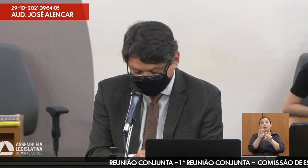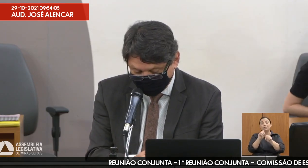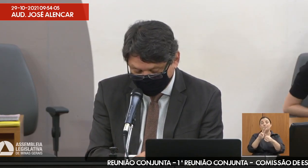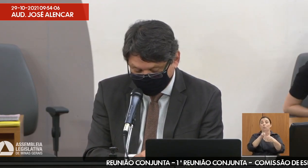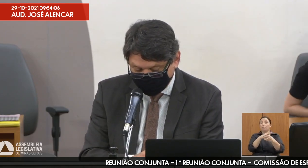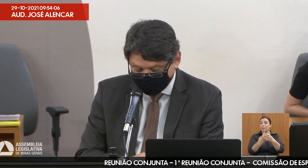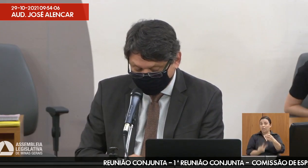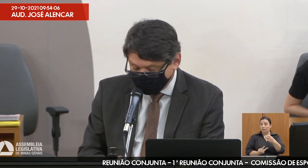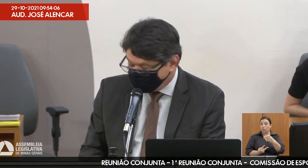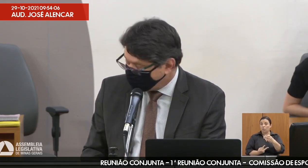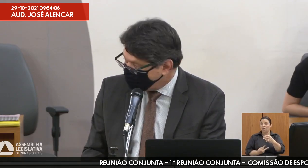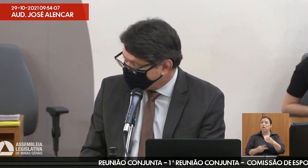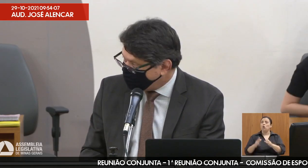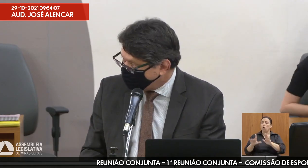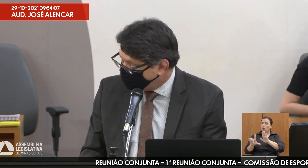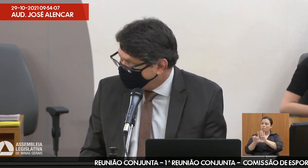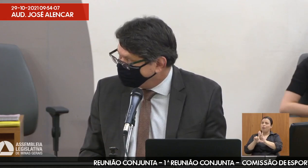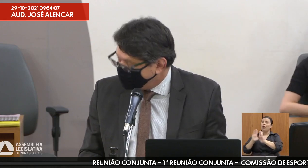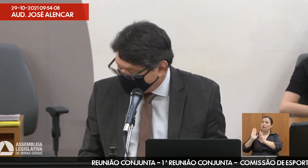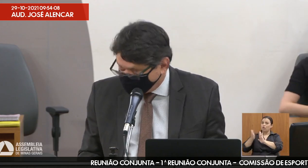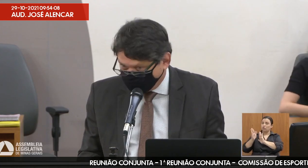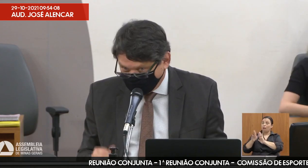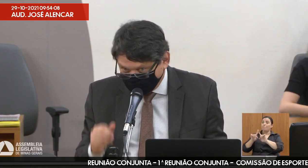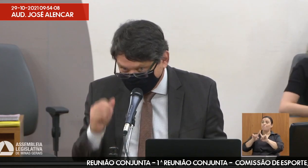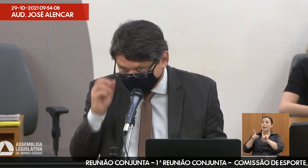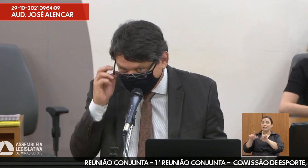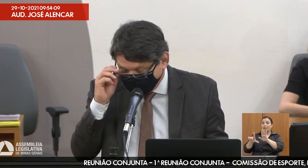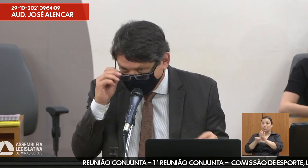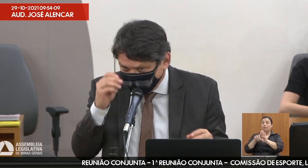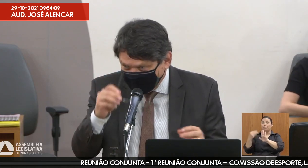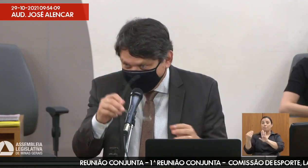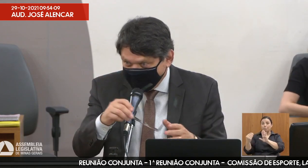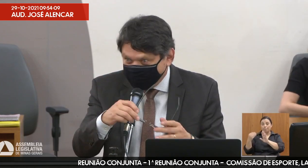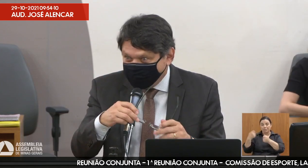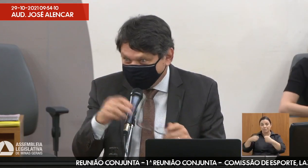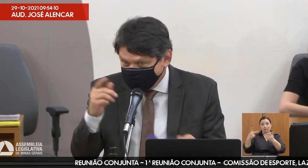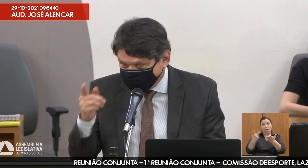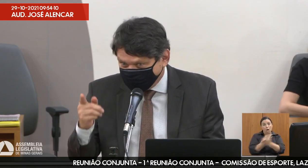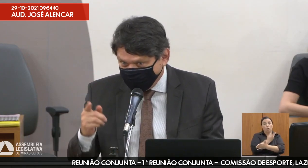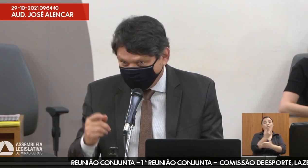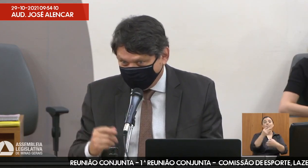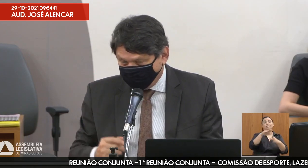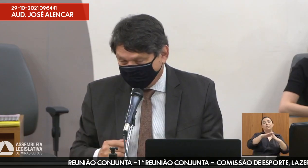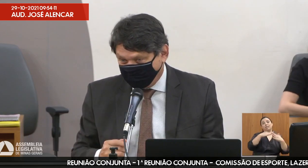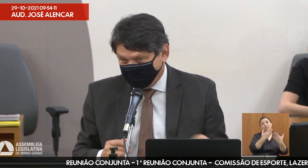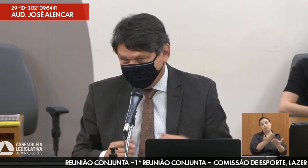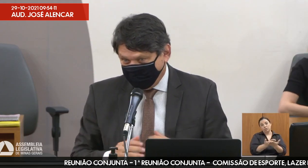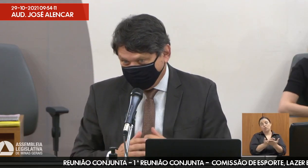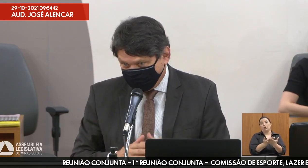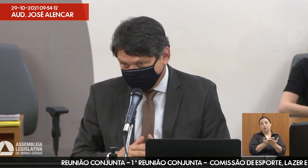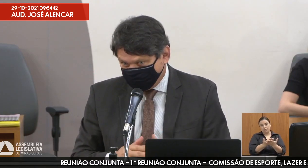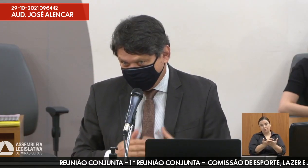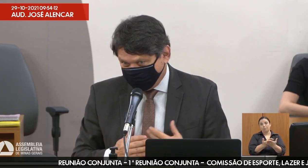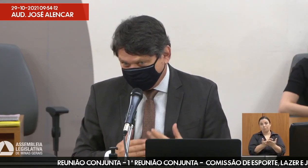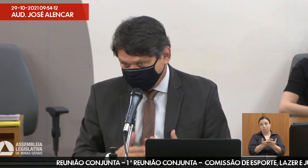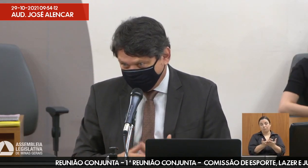mas que ela seja implementada nas escolas, né, e nesse respeito. A gente sabe que é passo a